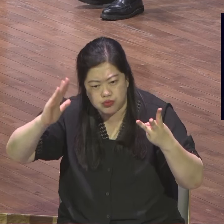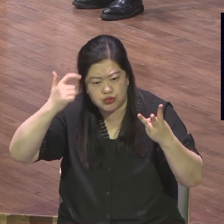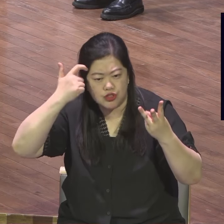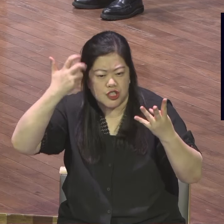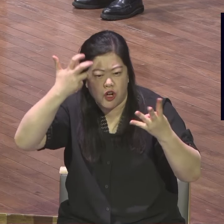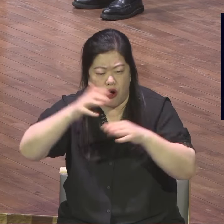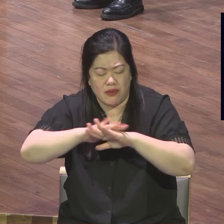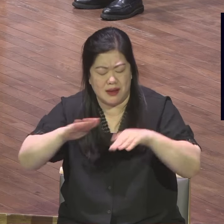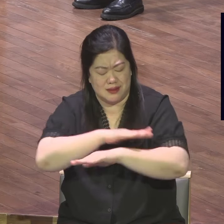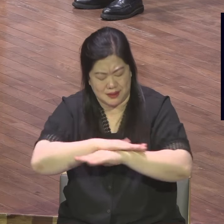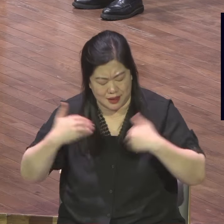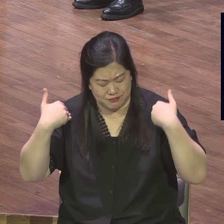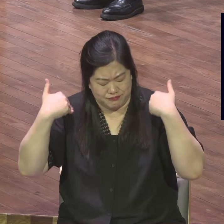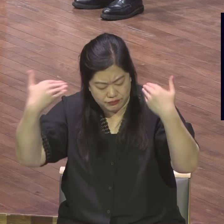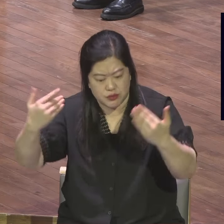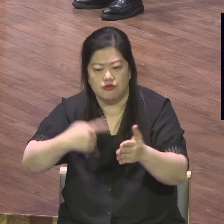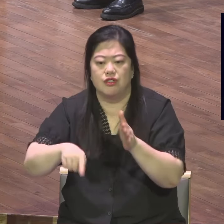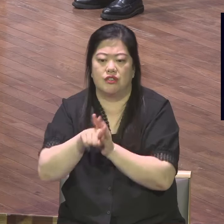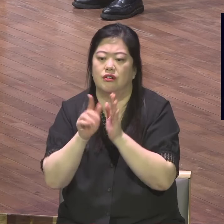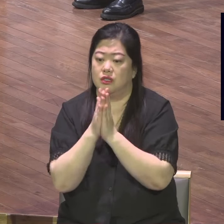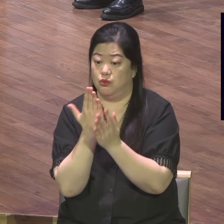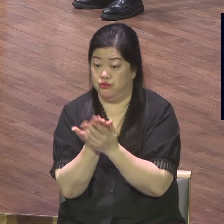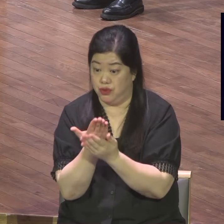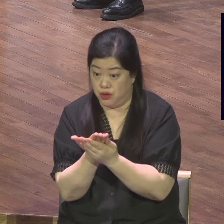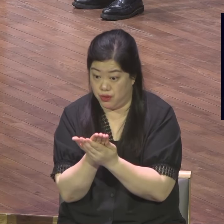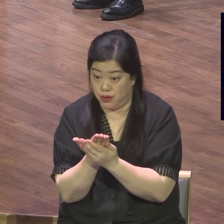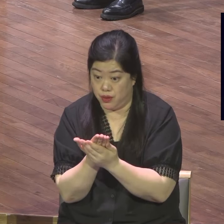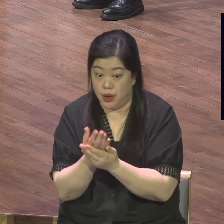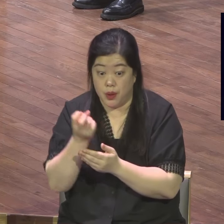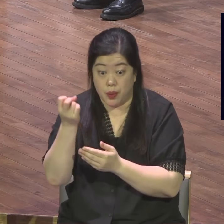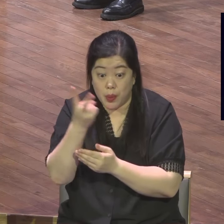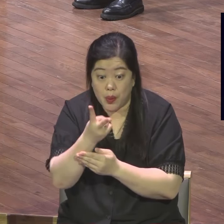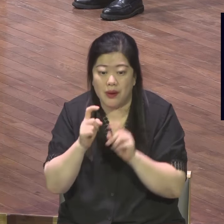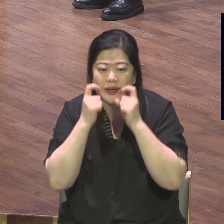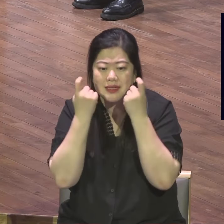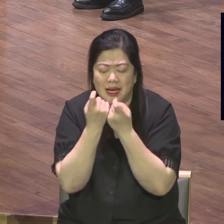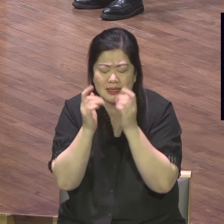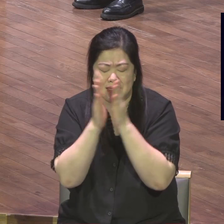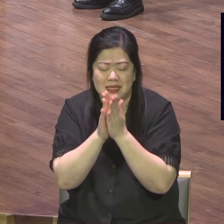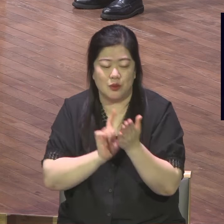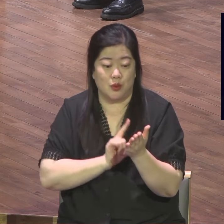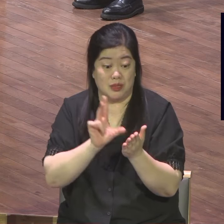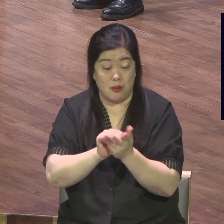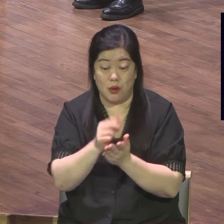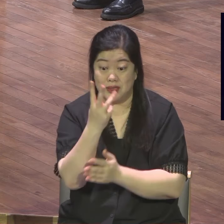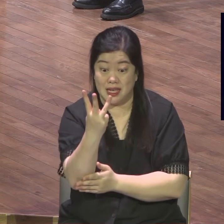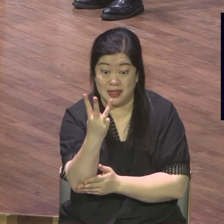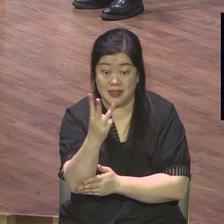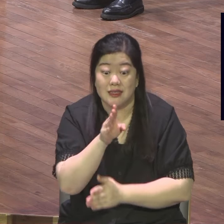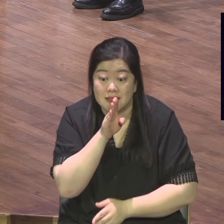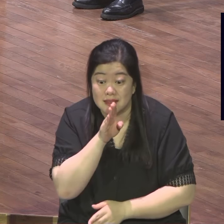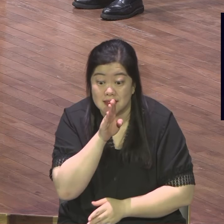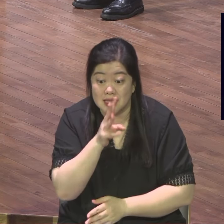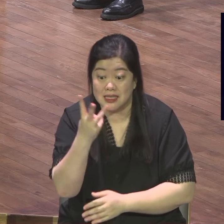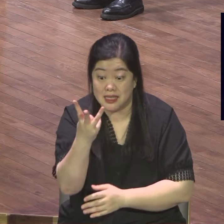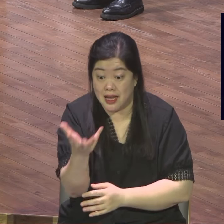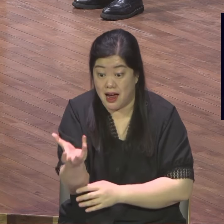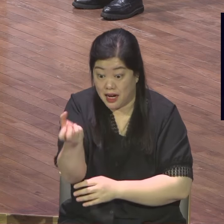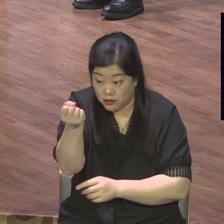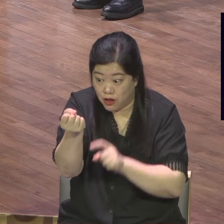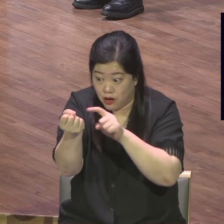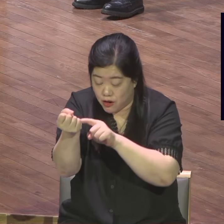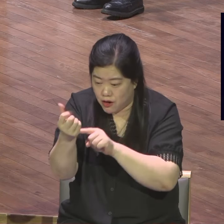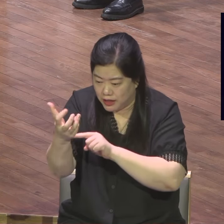하여 주시옵소서. 우리의 가정 속에 오늘 금요기도에 주신 말씀처럼 말씀의 망대가, 헌신의